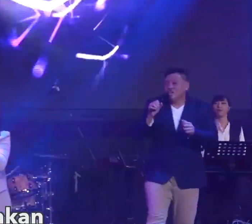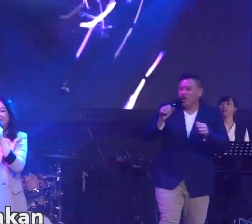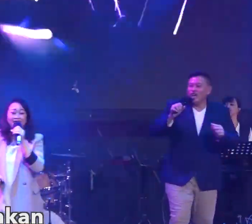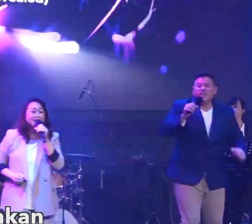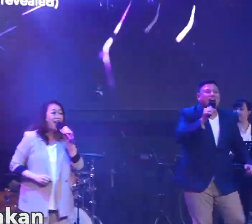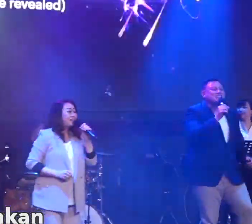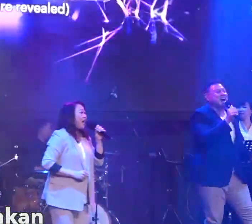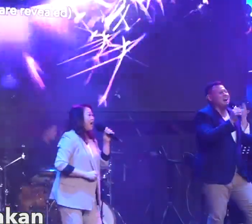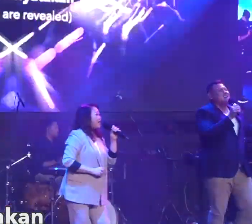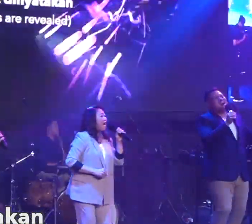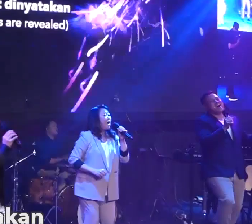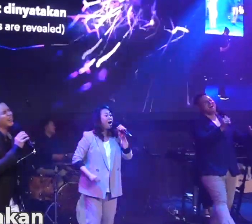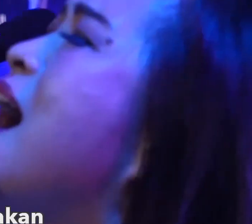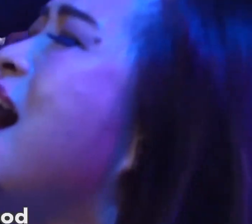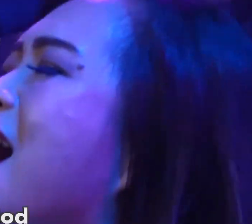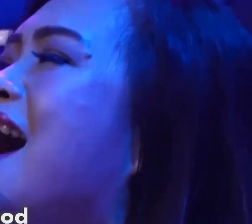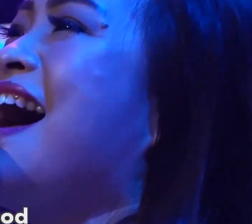mujizat